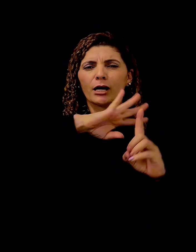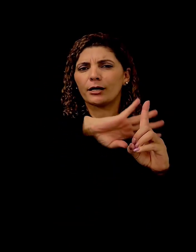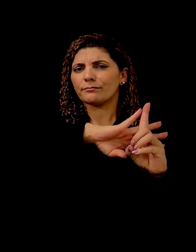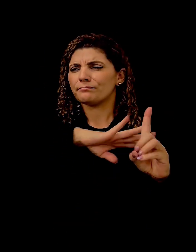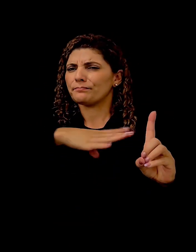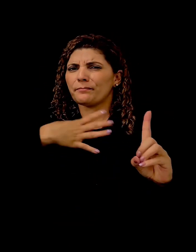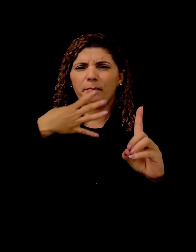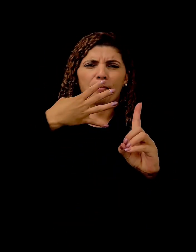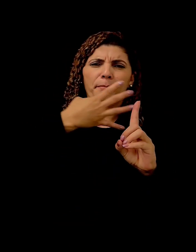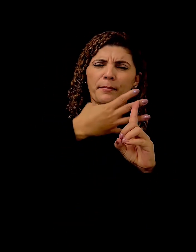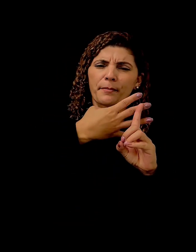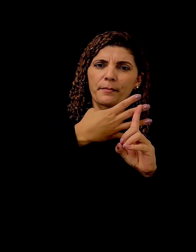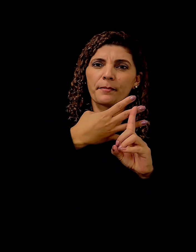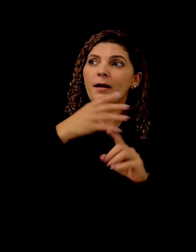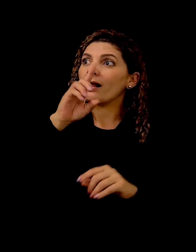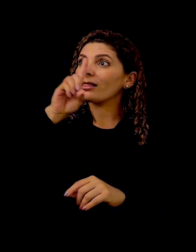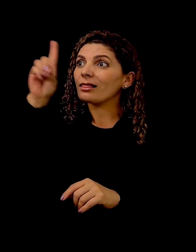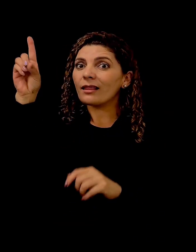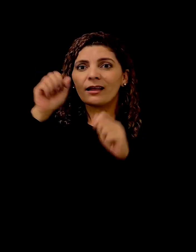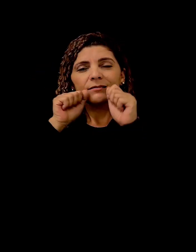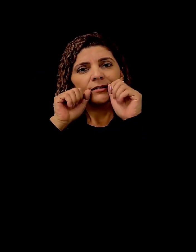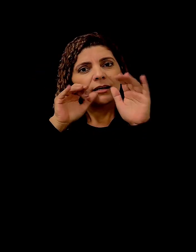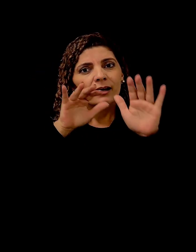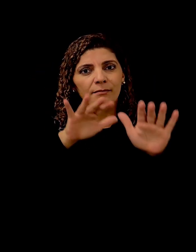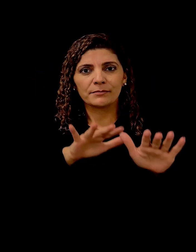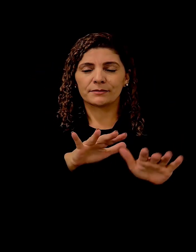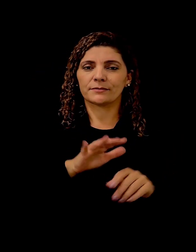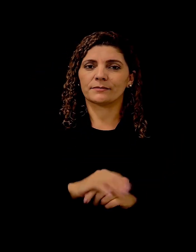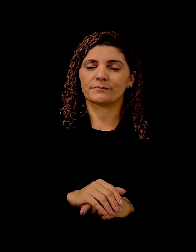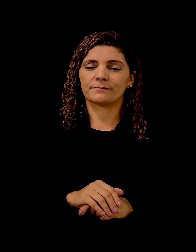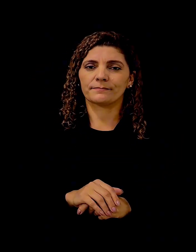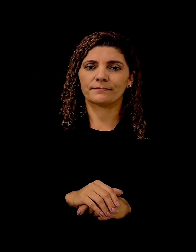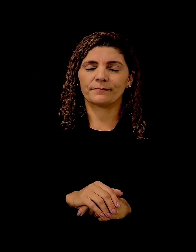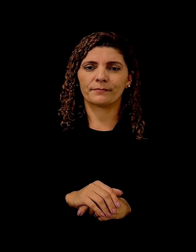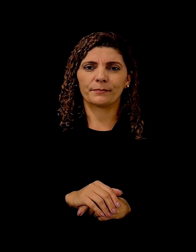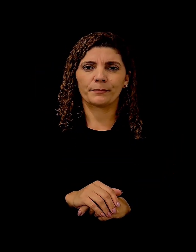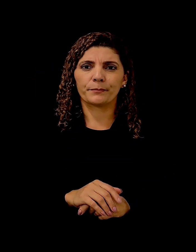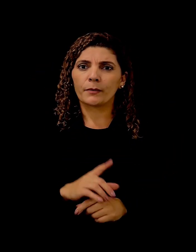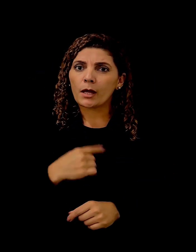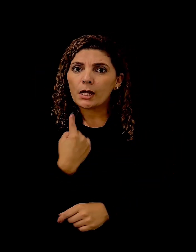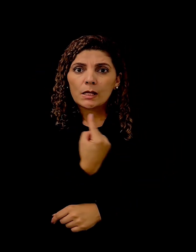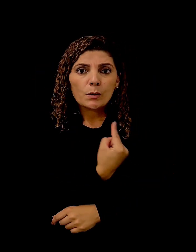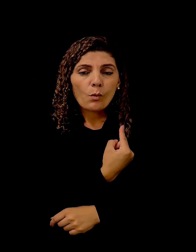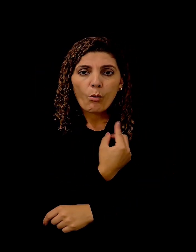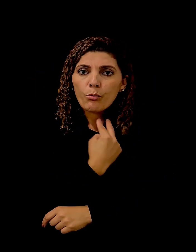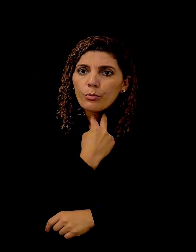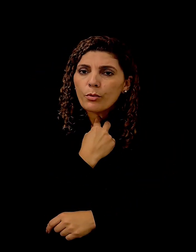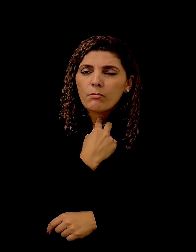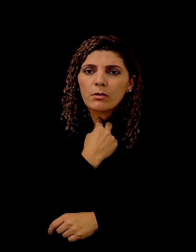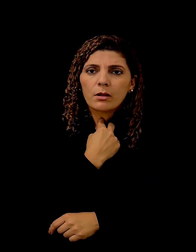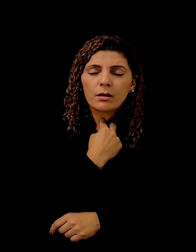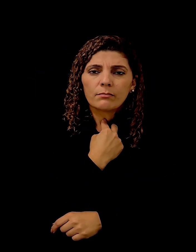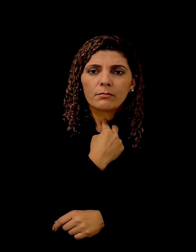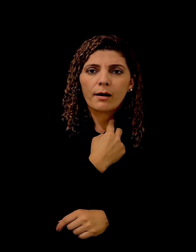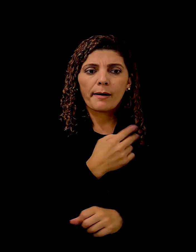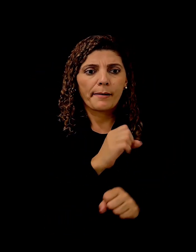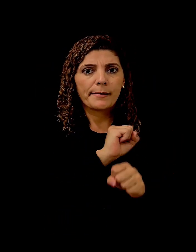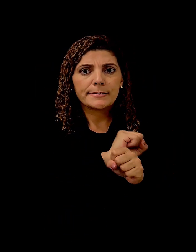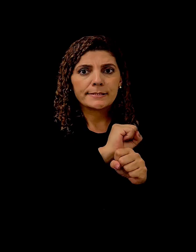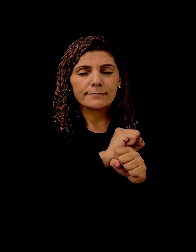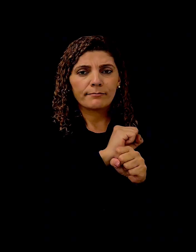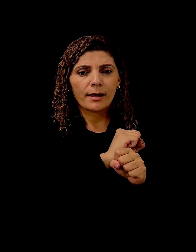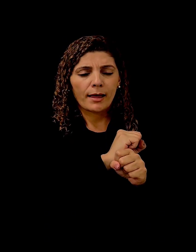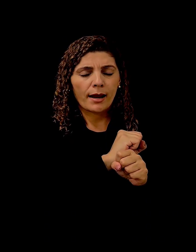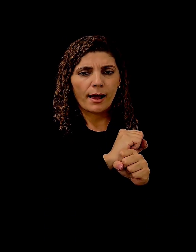É Ele que nos abençoa. E nós não podemos, em hipótese alguma, esperar a